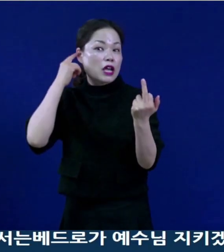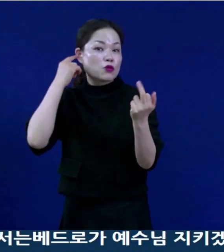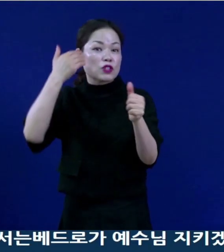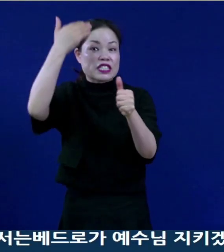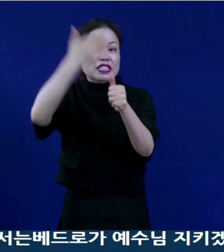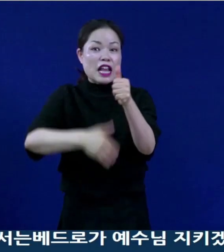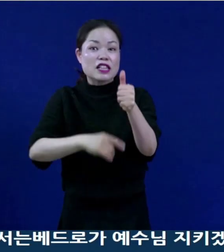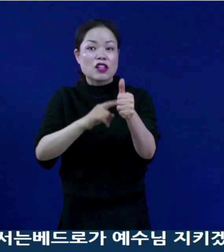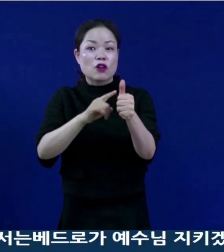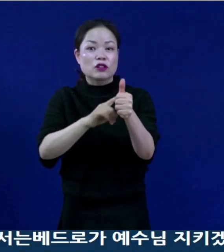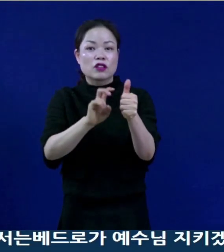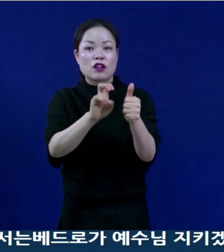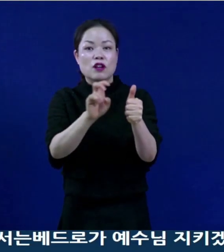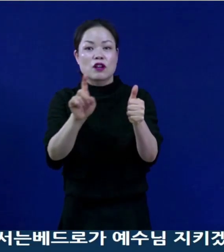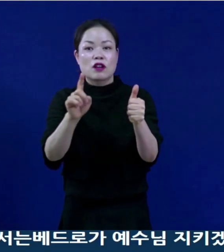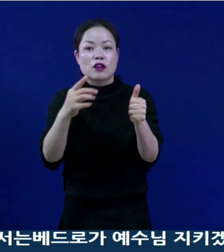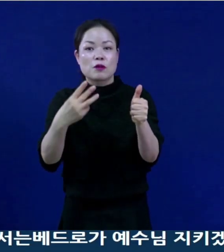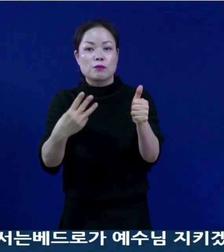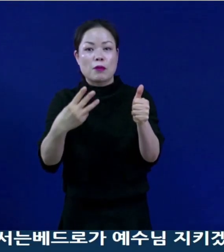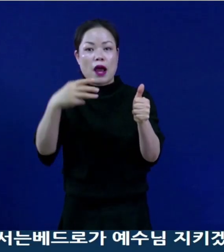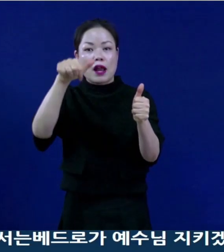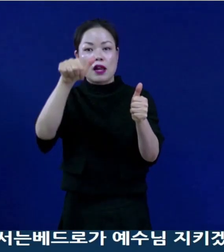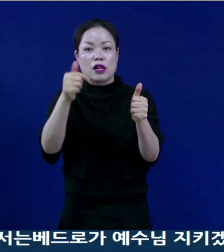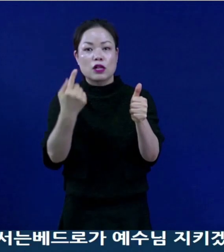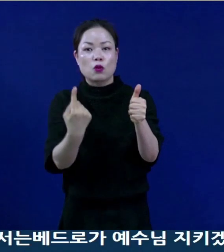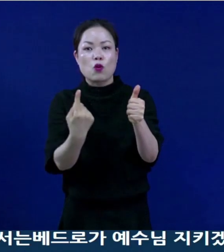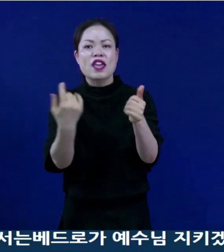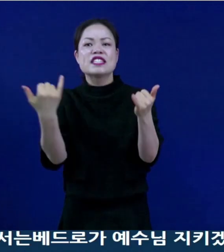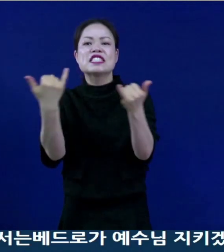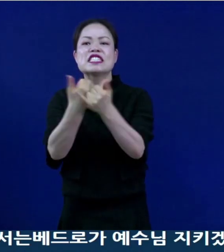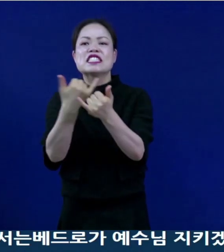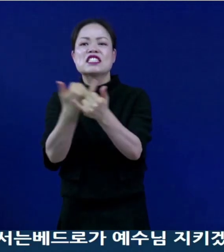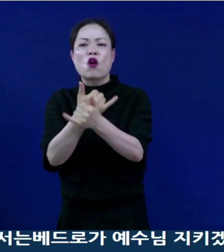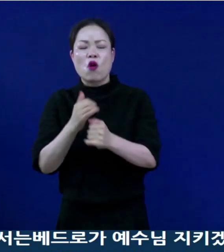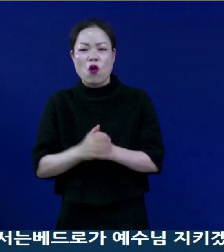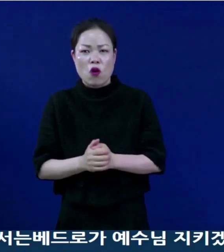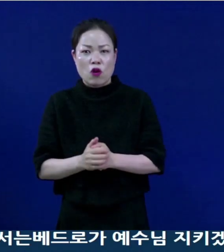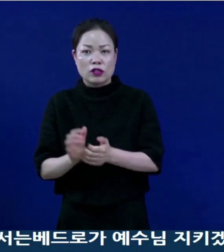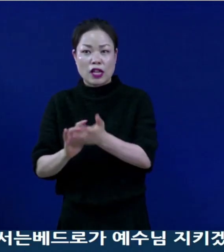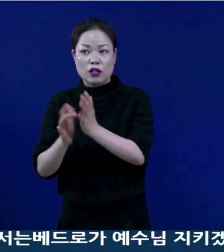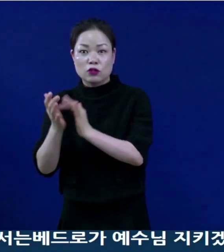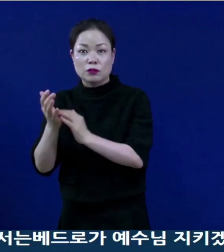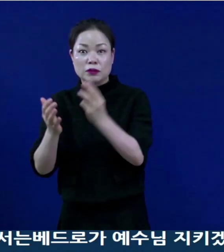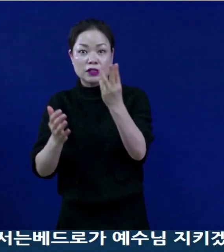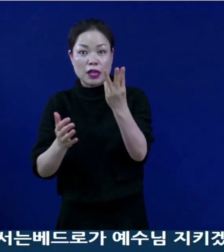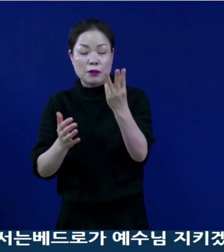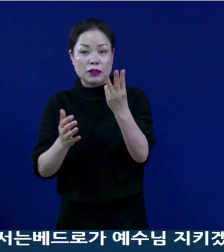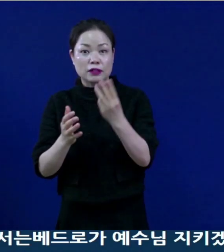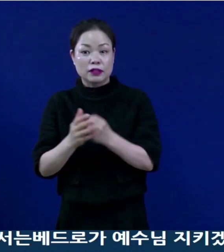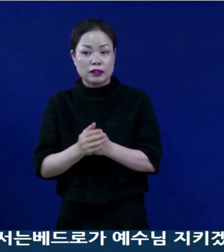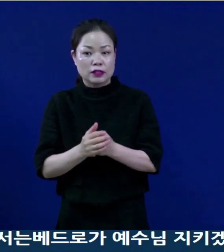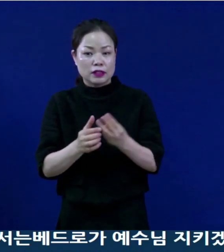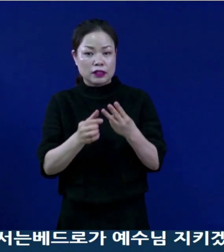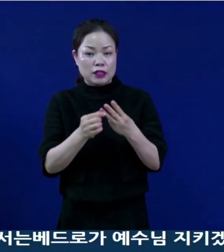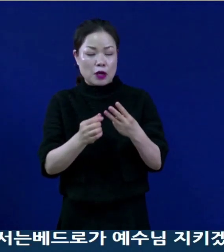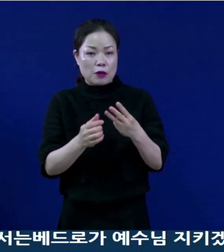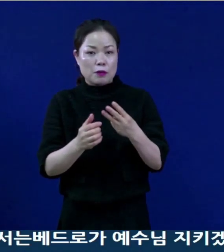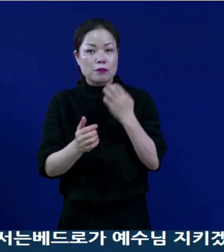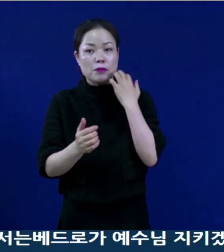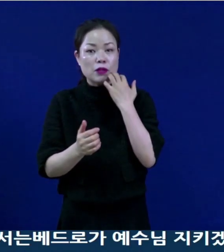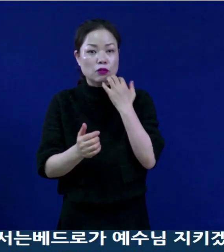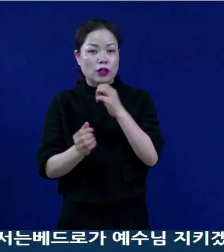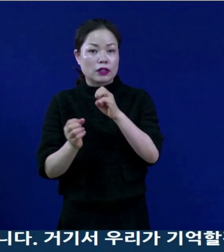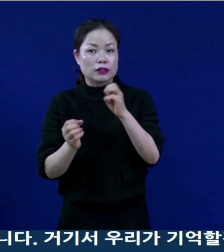잘렸던 말고의 친척, 그리고 예수님을 3번째 베드로가